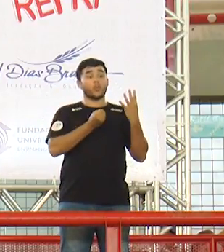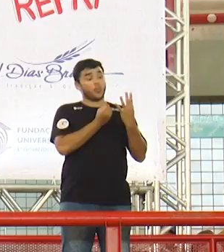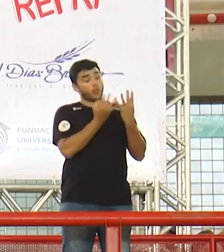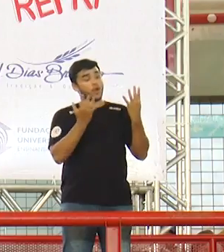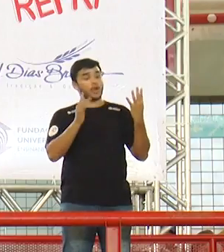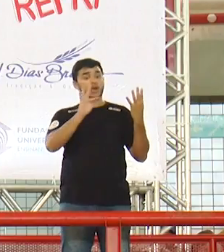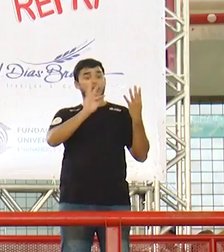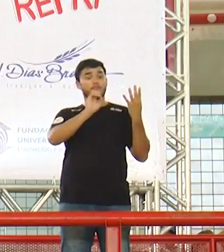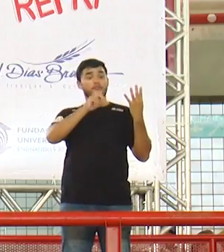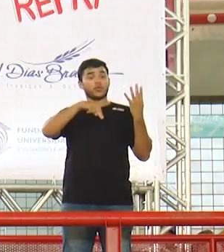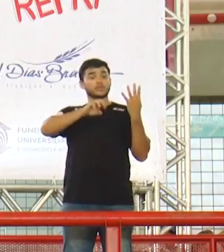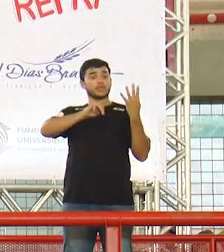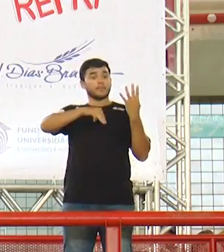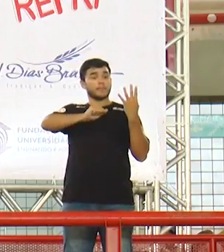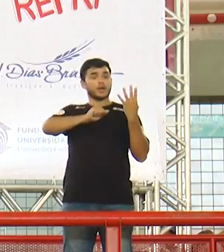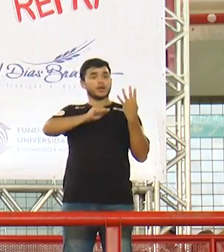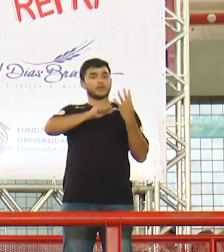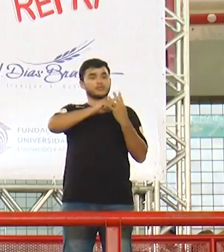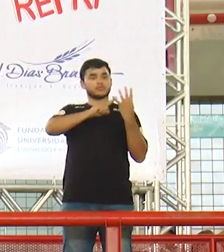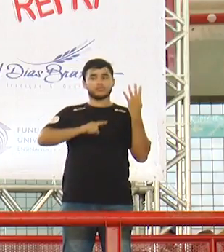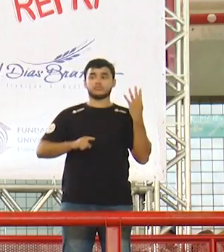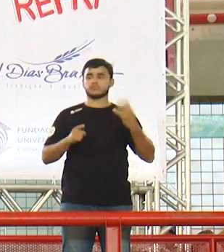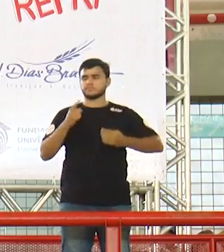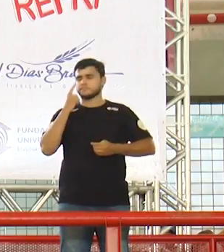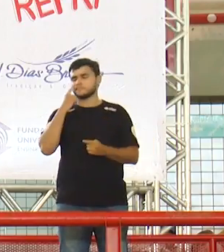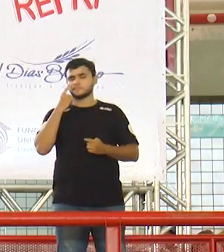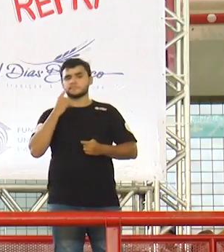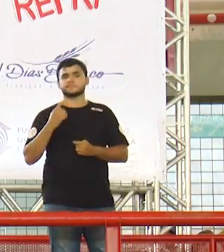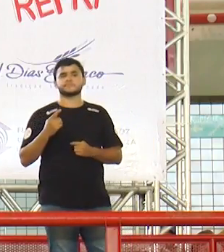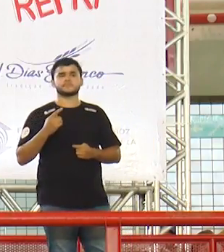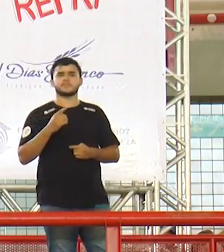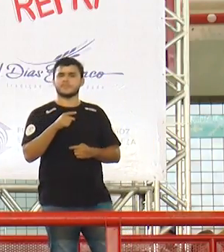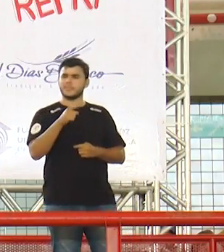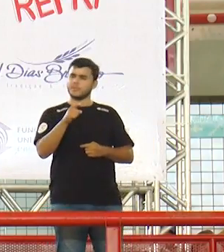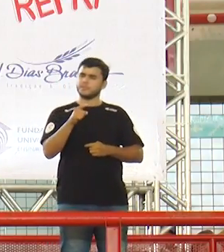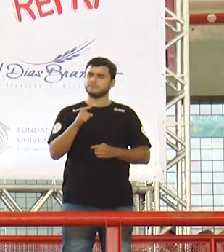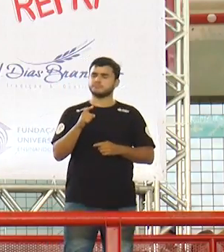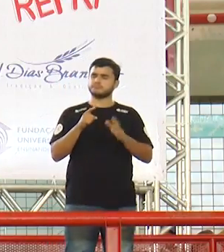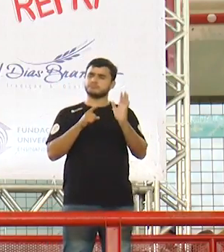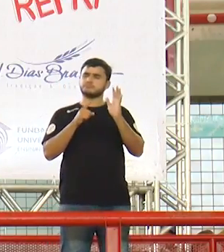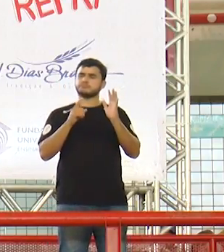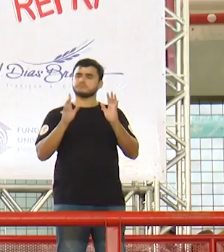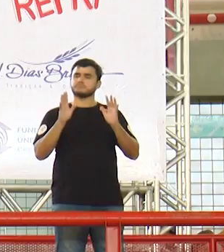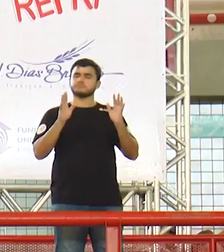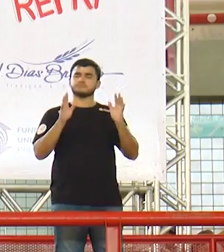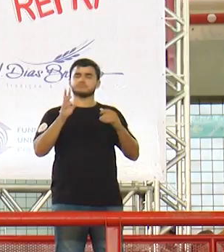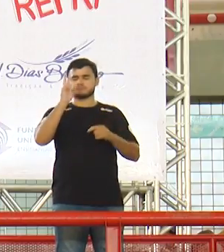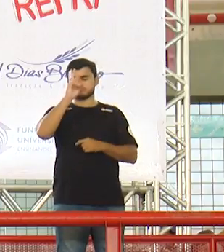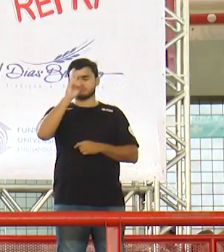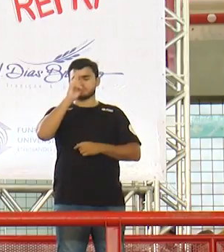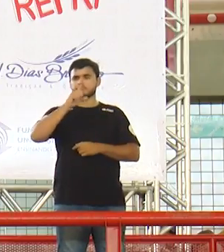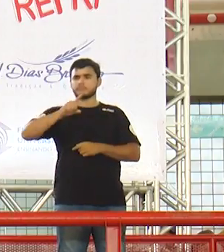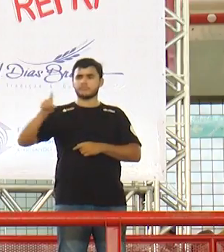Ei, eu sei que é bem quarta-seriano, mas me diz só uma coisinha. Só para